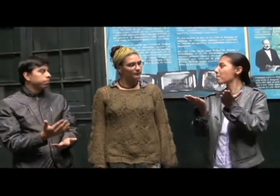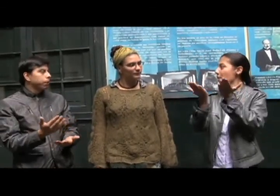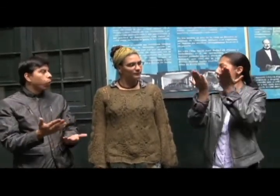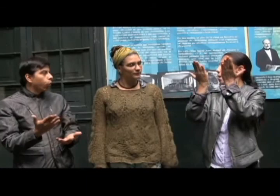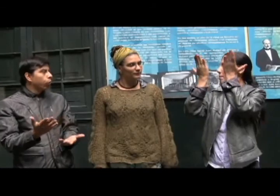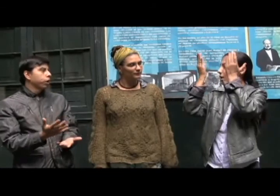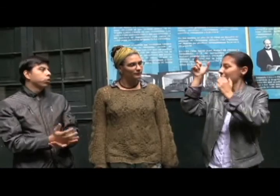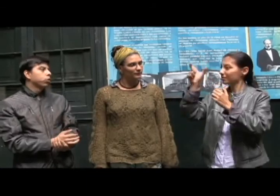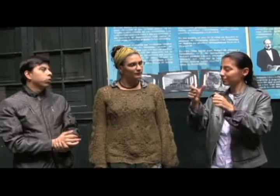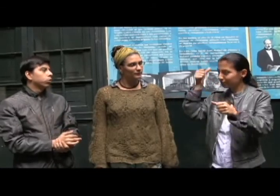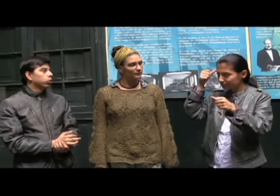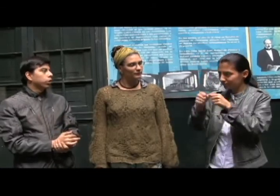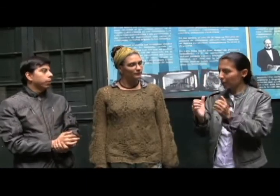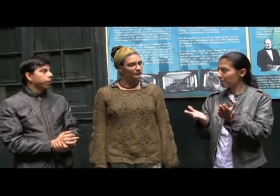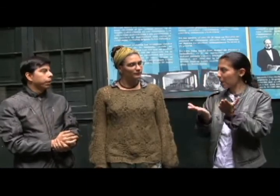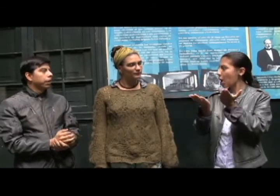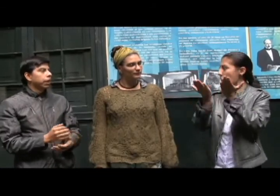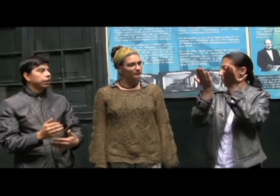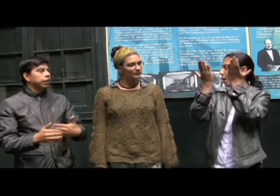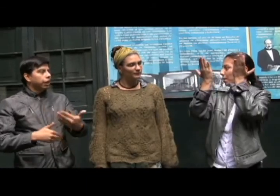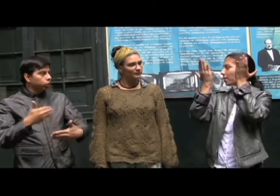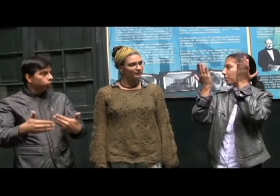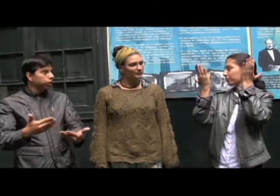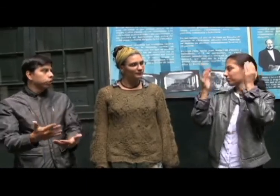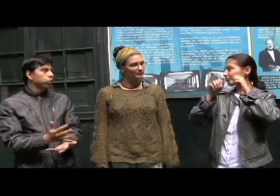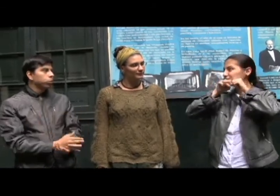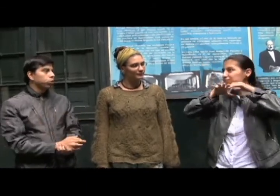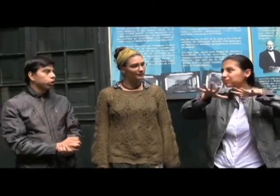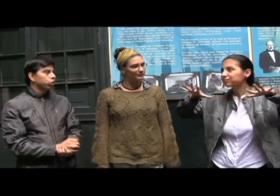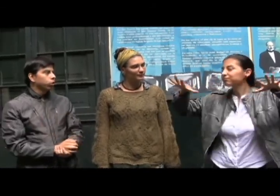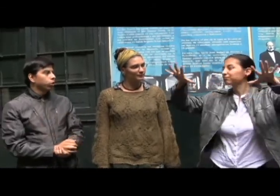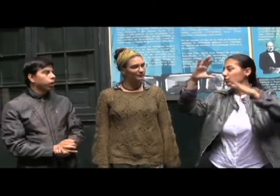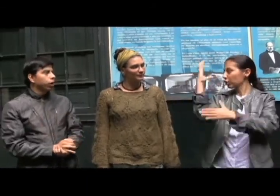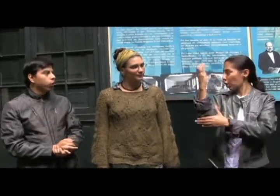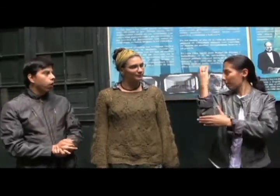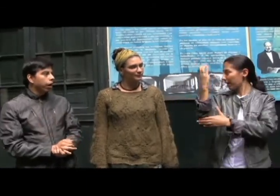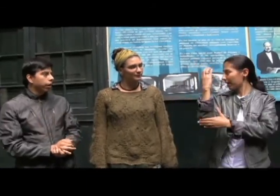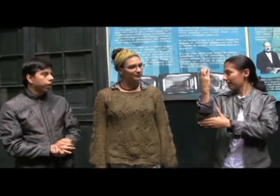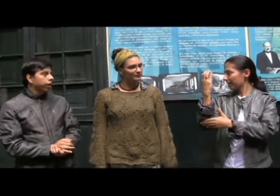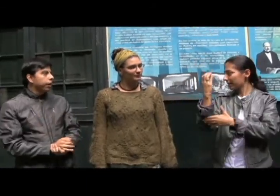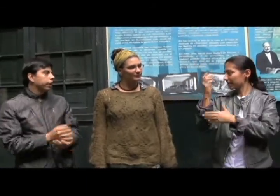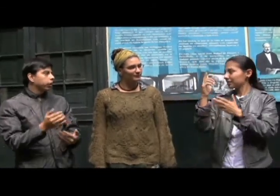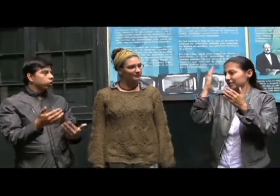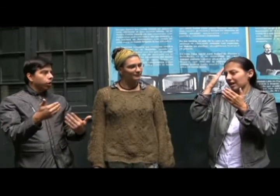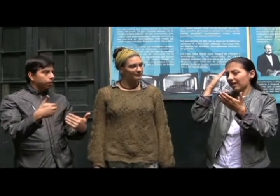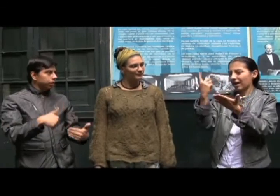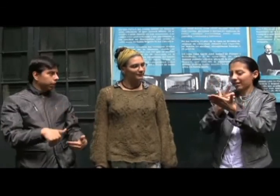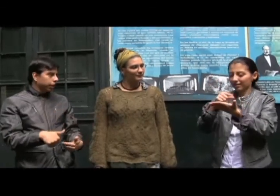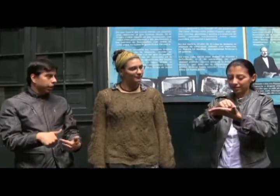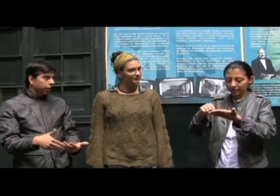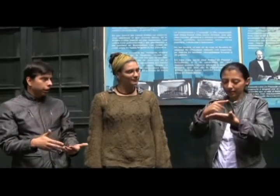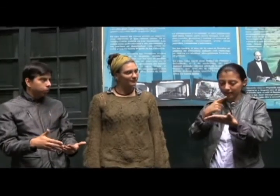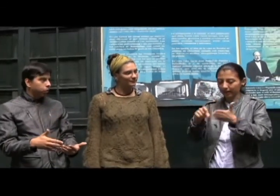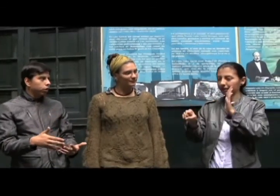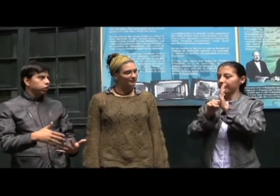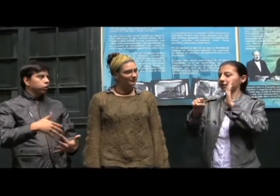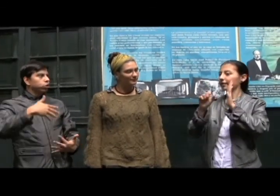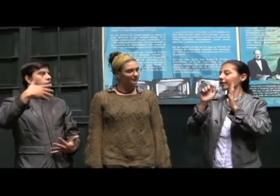mejoren o también ayuden en su proceso de lenguaje. y que no solamente se quiere quedar aquí en Bogotá, sino